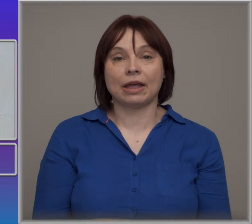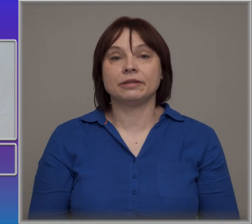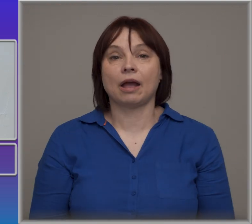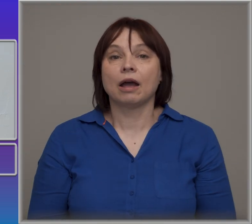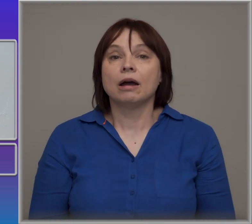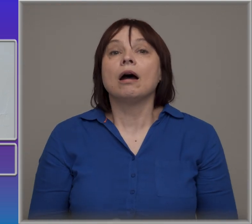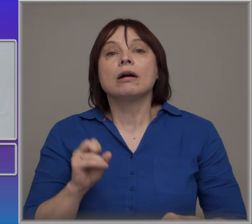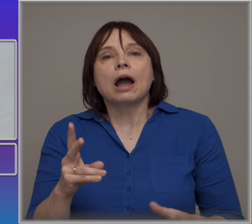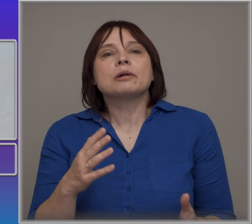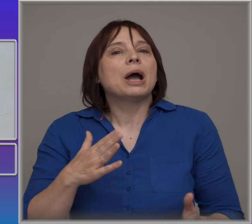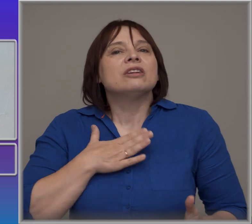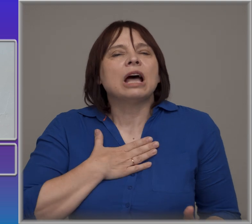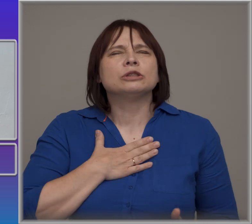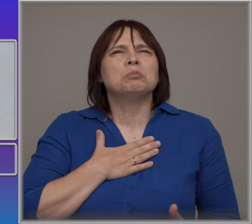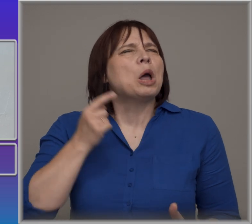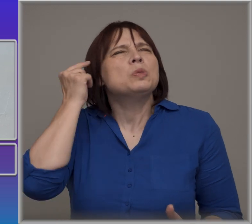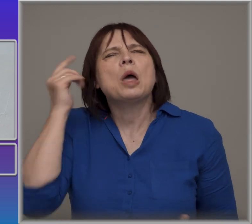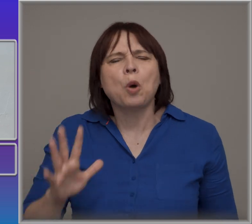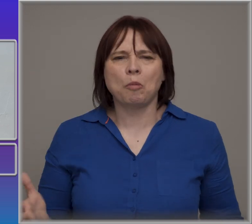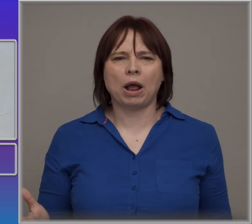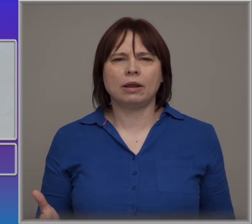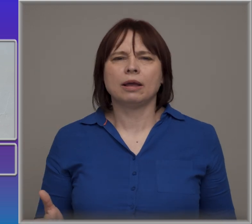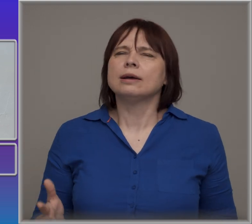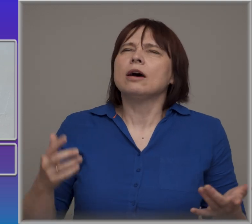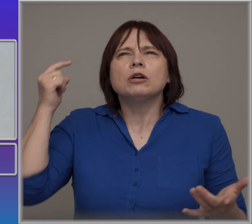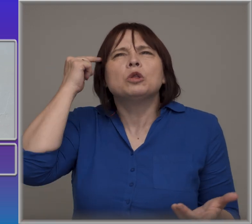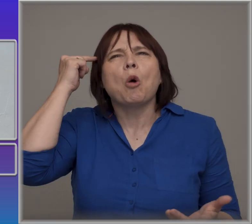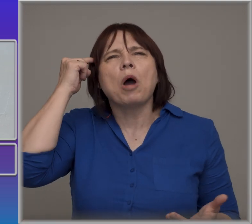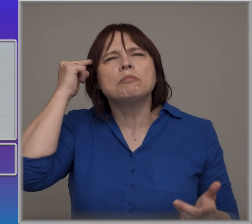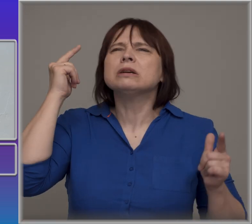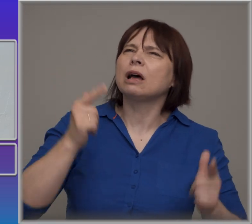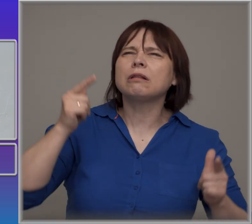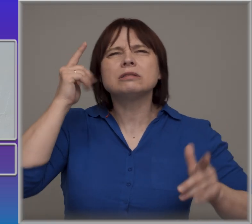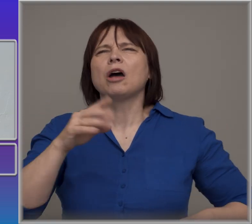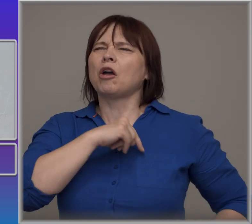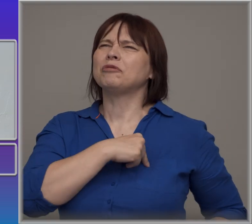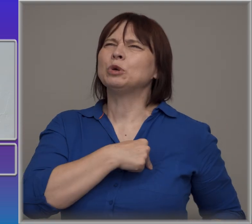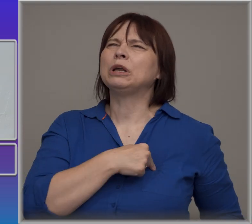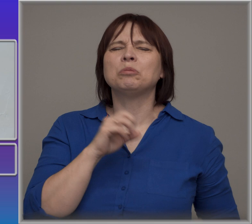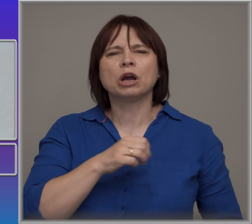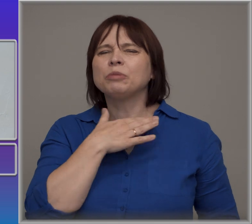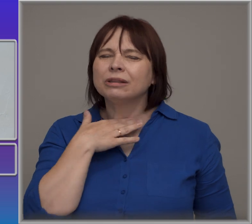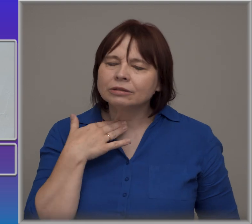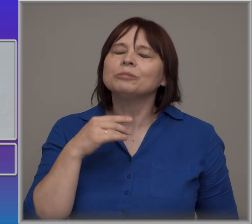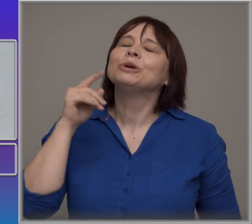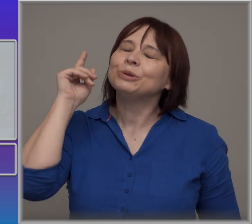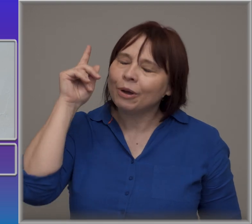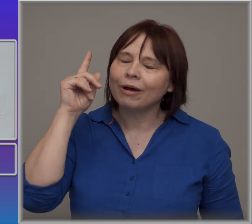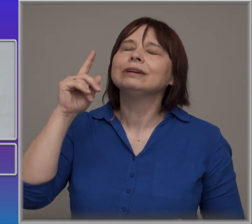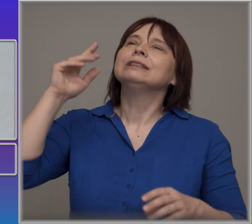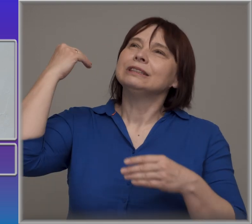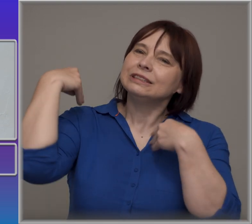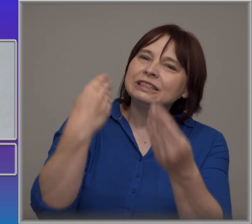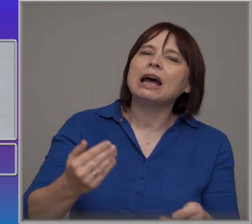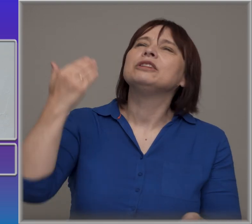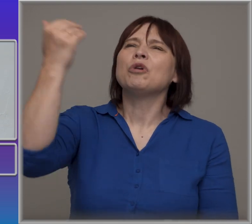не функционировало наше мышление, как бы мы согласны или не согласны были с этим, Господь, дай нам эту величайшую силу,